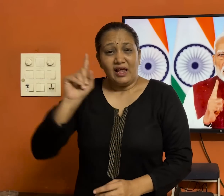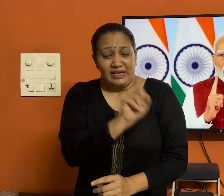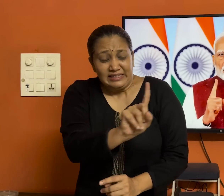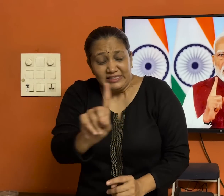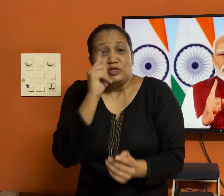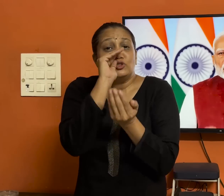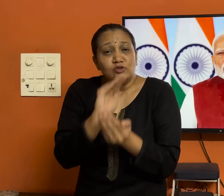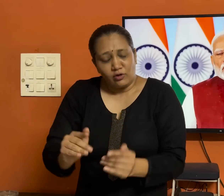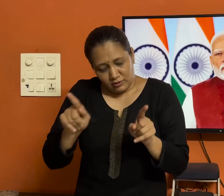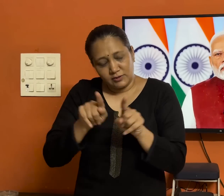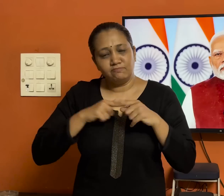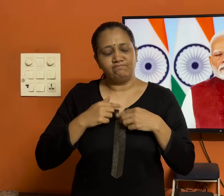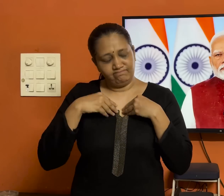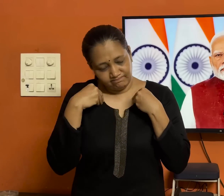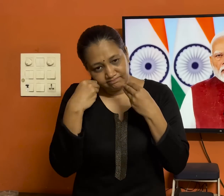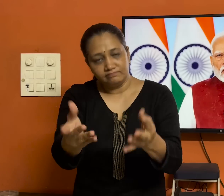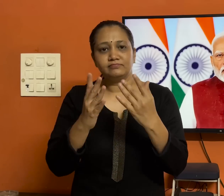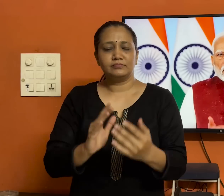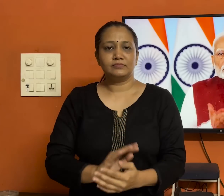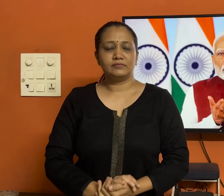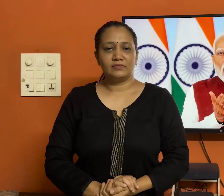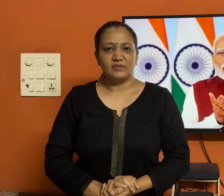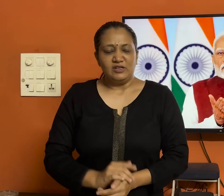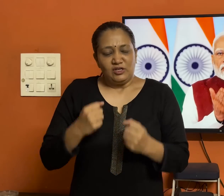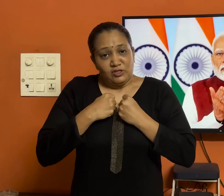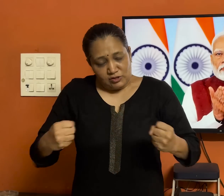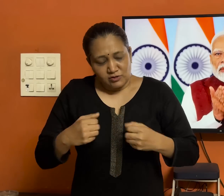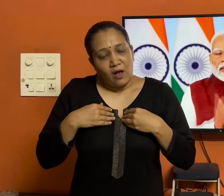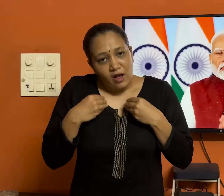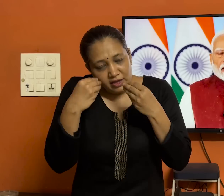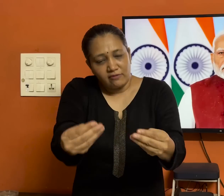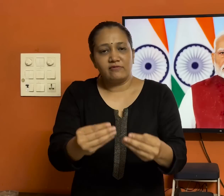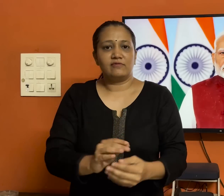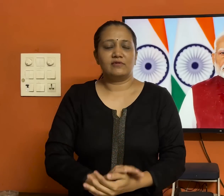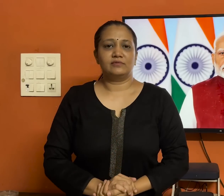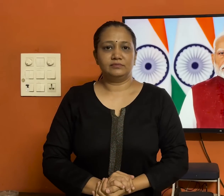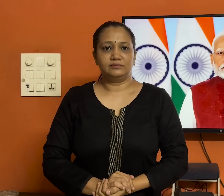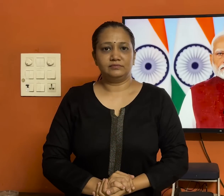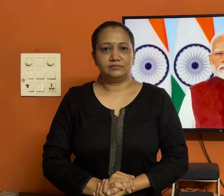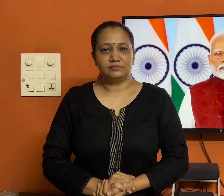देश की हर बेटी को ये पराक्रम समर्पित करता हूं।